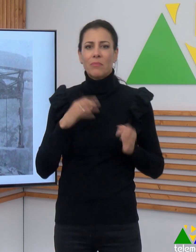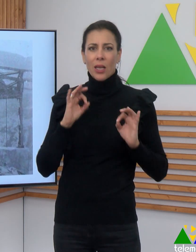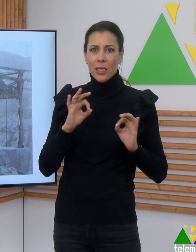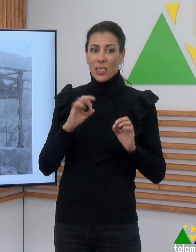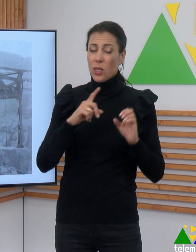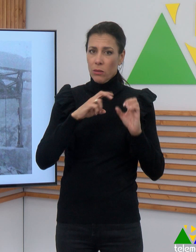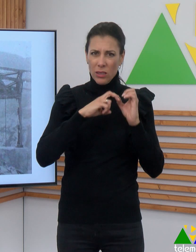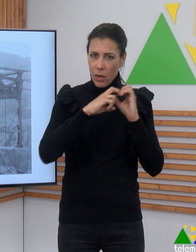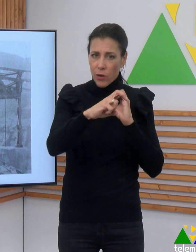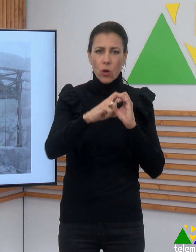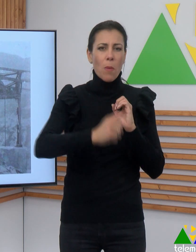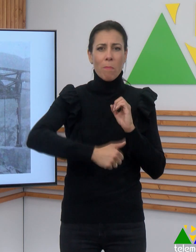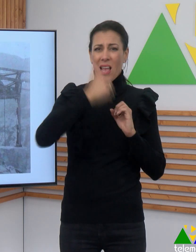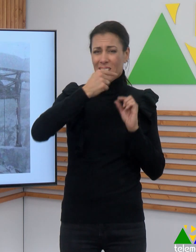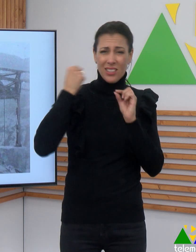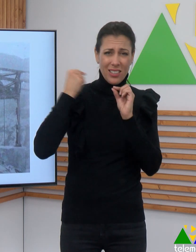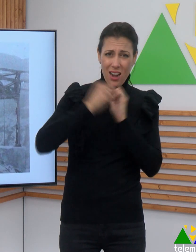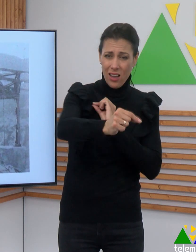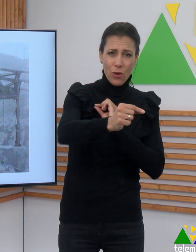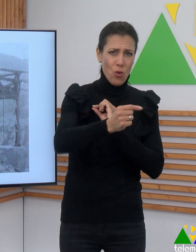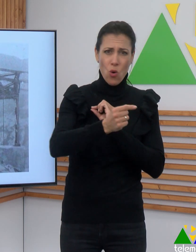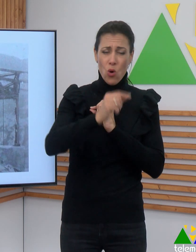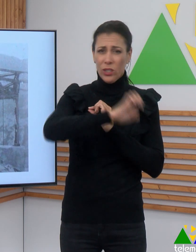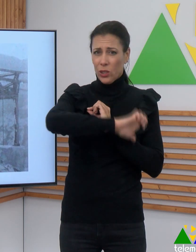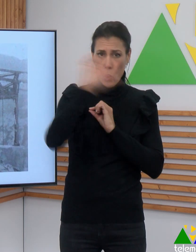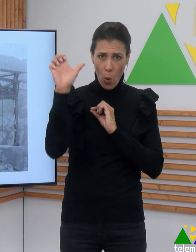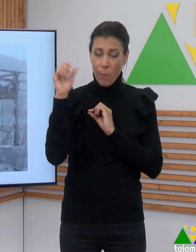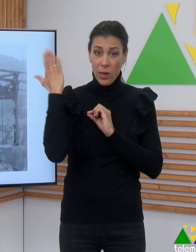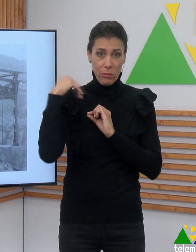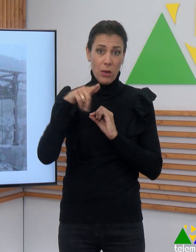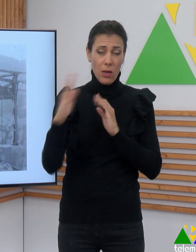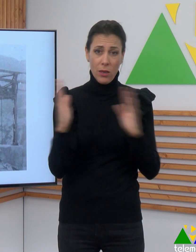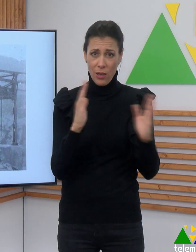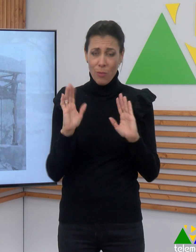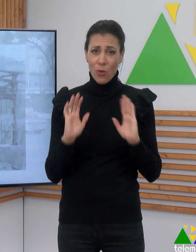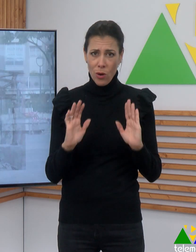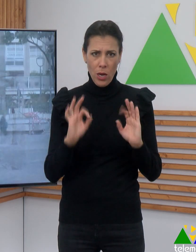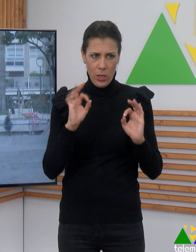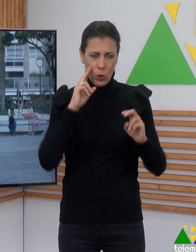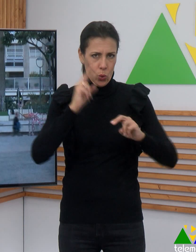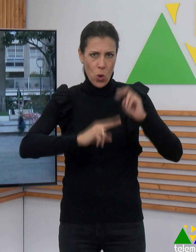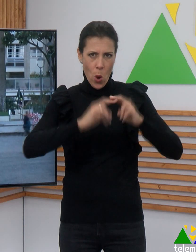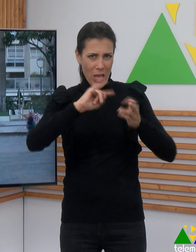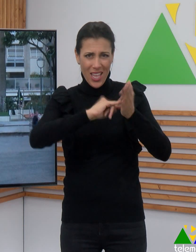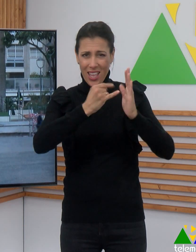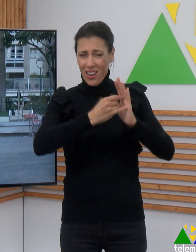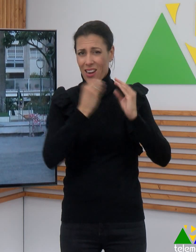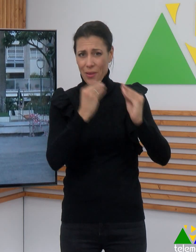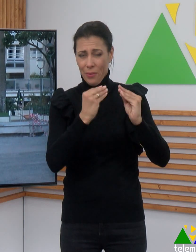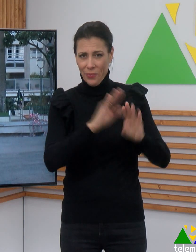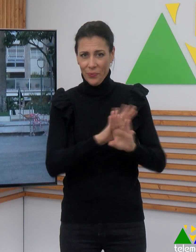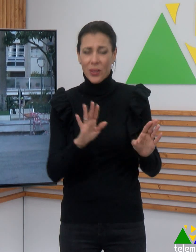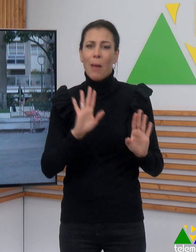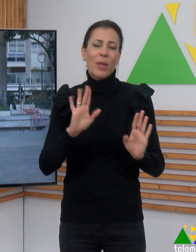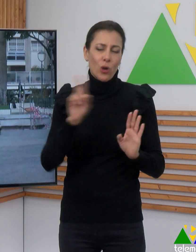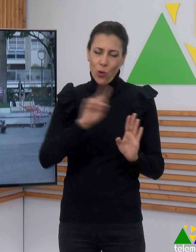teleférico más largo de Europa en esa época, es decir, fue toda una obra de ingeniería en aquella época. Bueno, tampoco tuvo